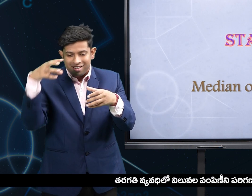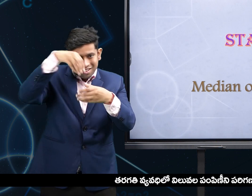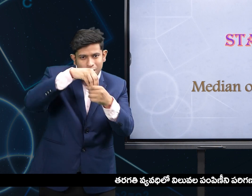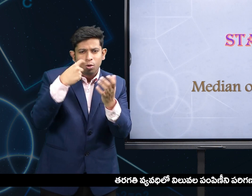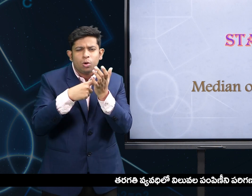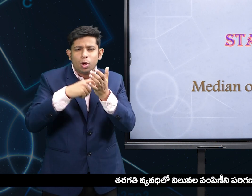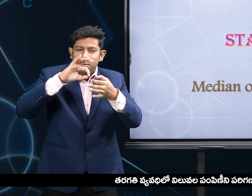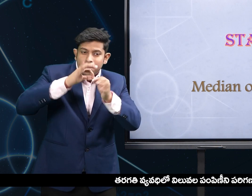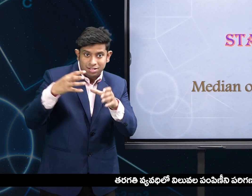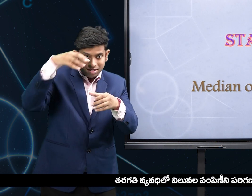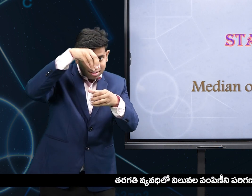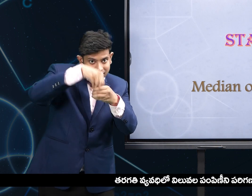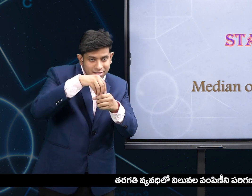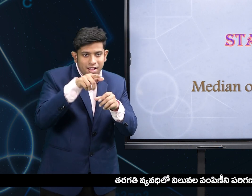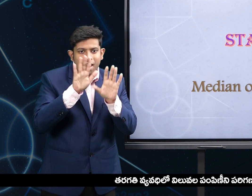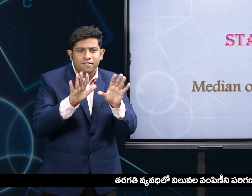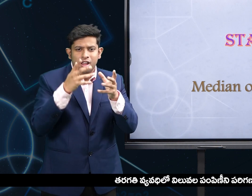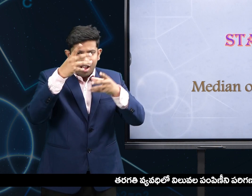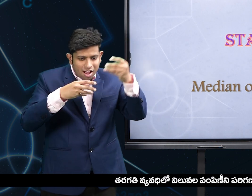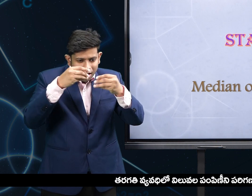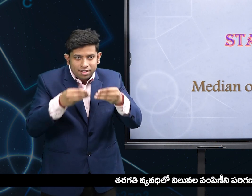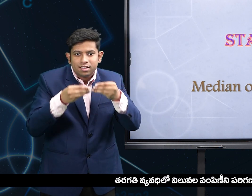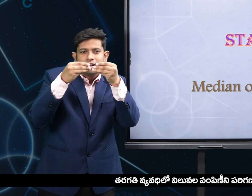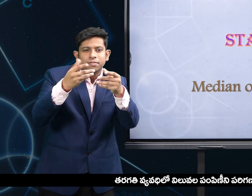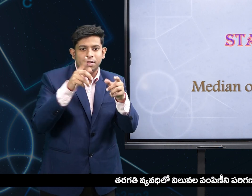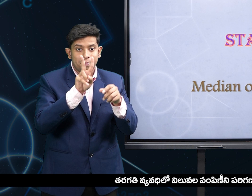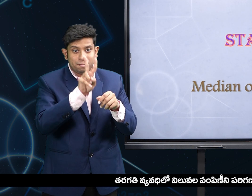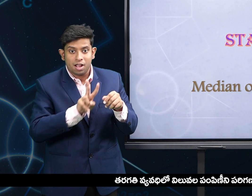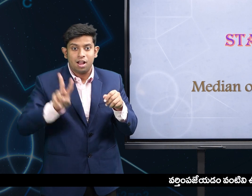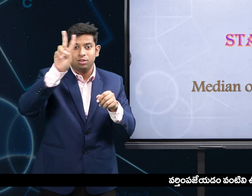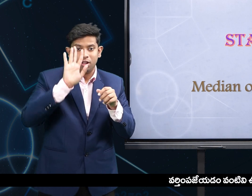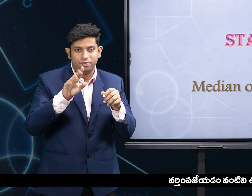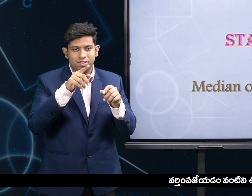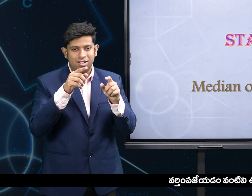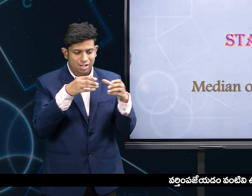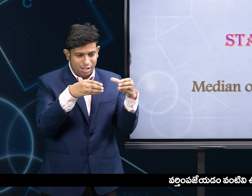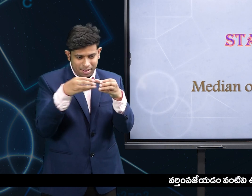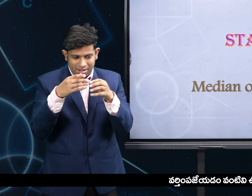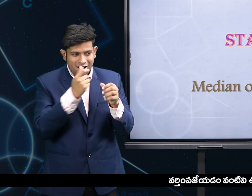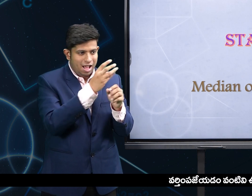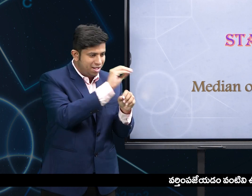తరగతి వ్యవధిలో విలువల పంపిణీని పరిగణలోకి తీసుకునే సూత్రాన్ని వర్తింపజేయడం వంటివి ఉంటాయి.